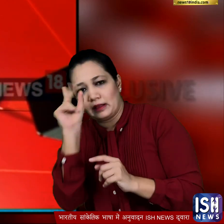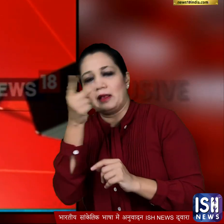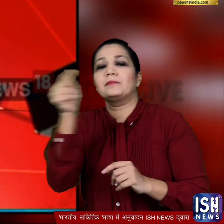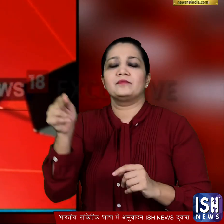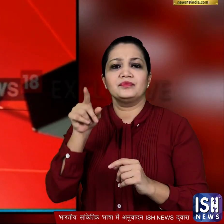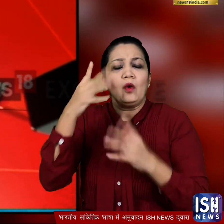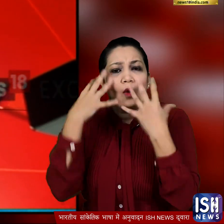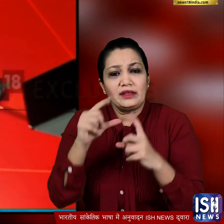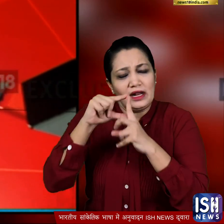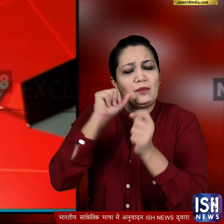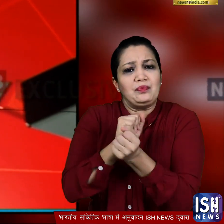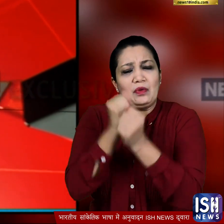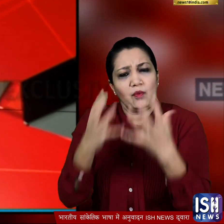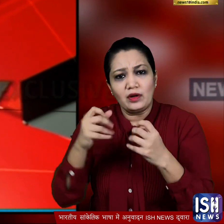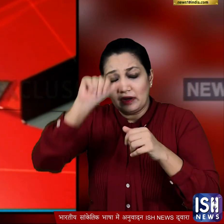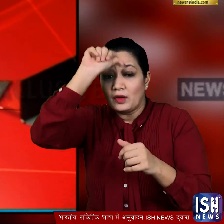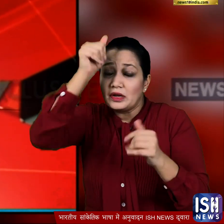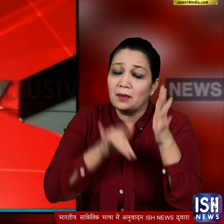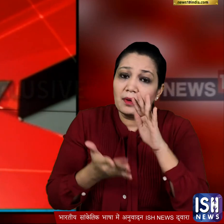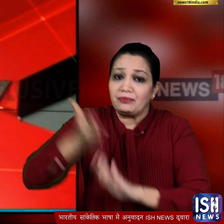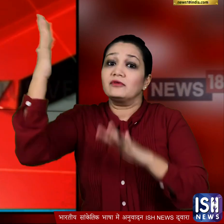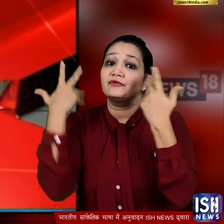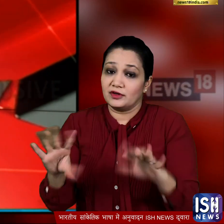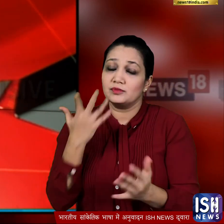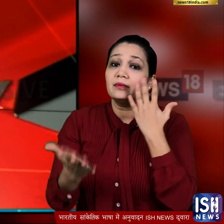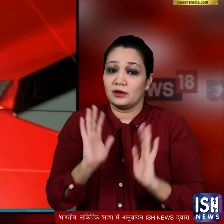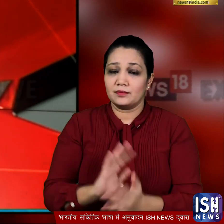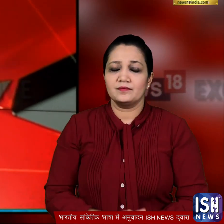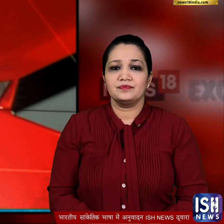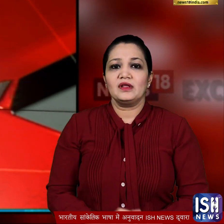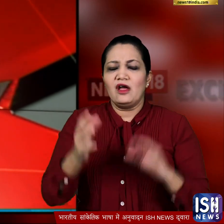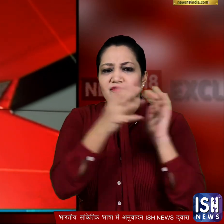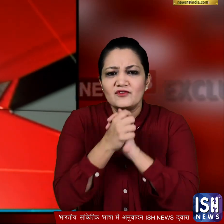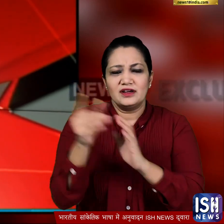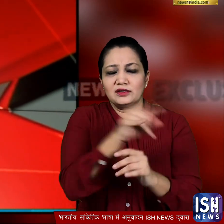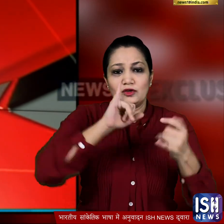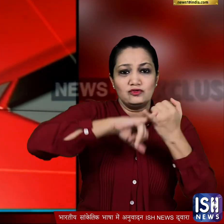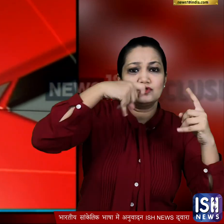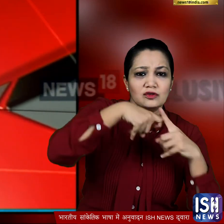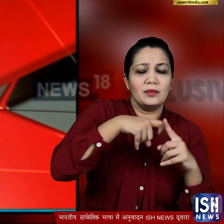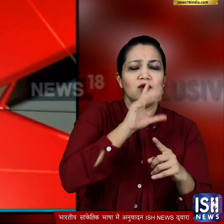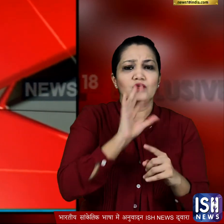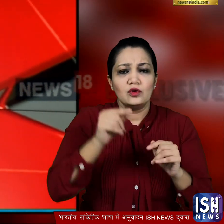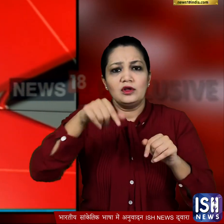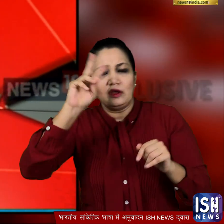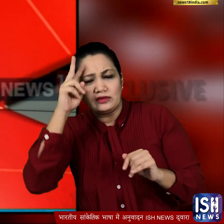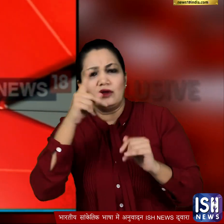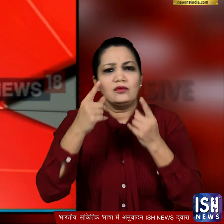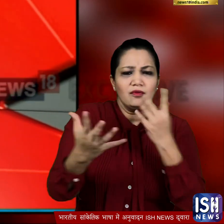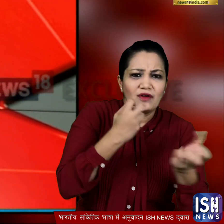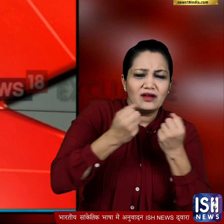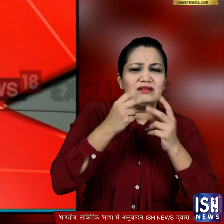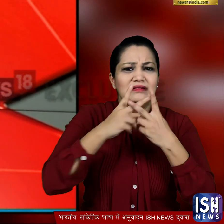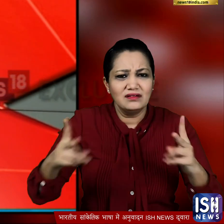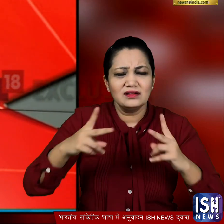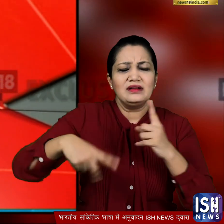दिल्ली पुलिस का वांटेड अपराधी है, जिसके देश से बाहर भाग जाने की आशंका है, जिससे दोस्ती करके सुशील पहलवान विवादित संपत्तियों